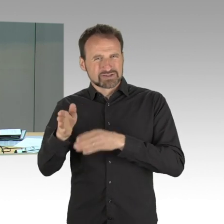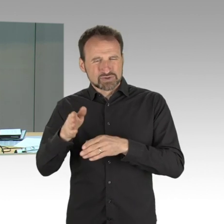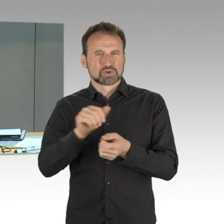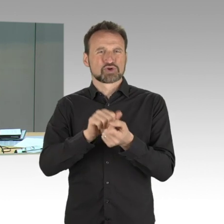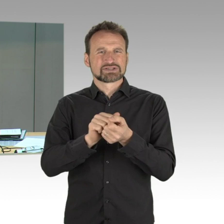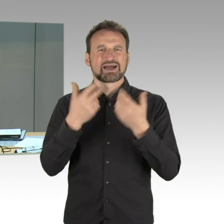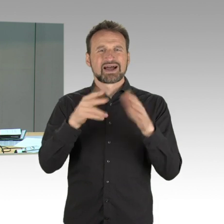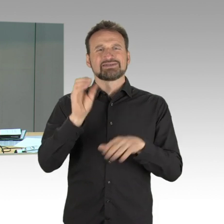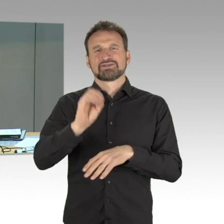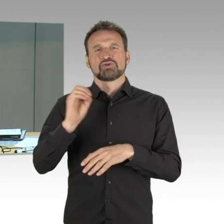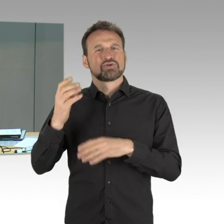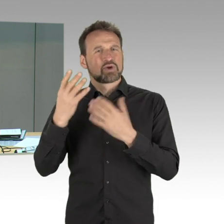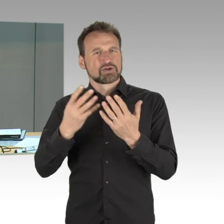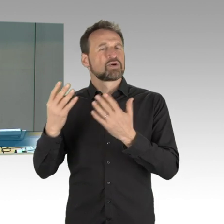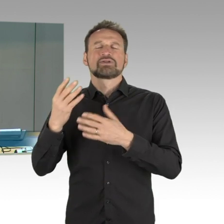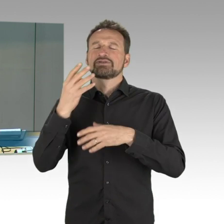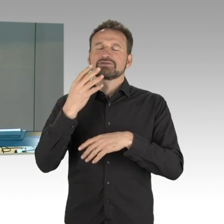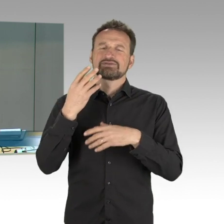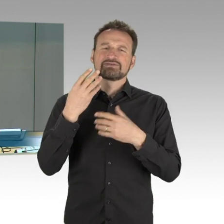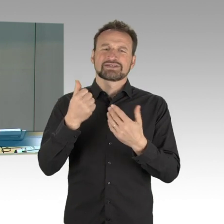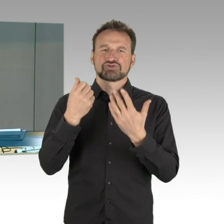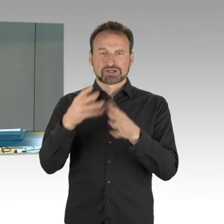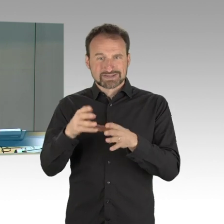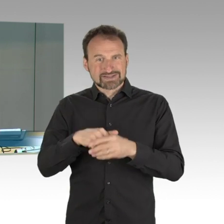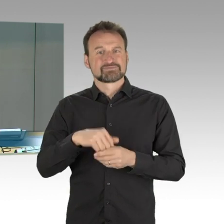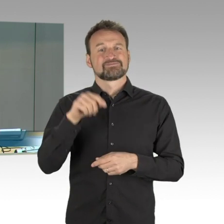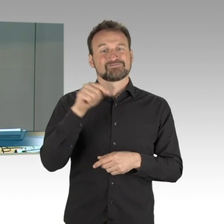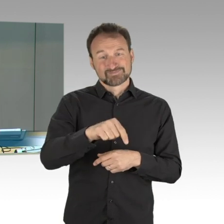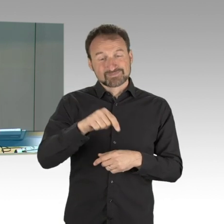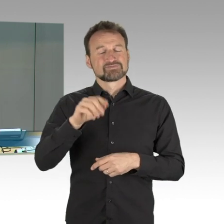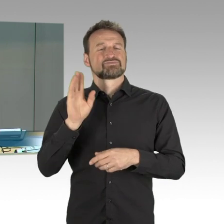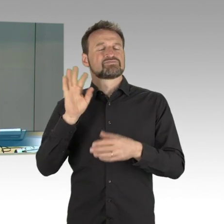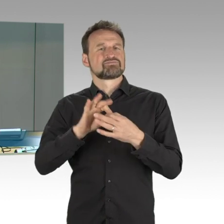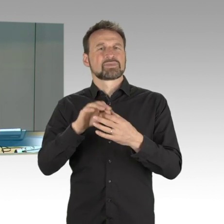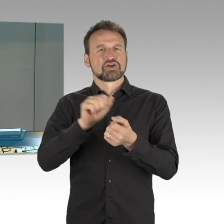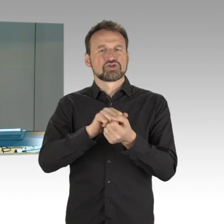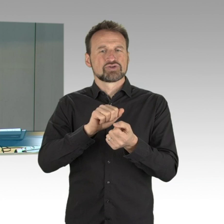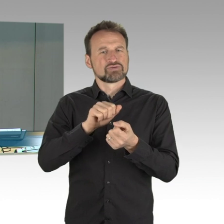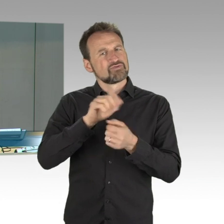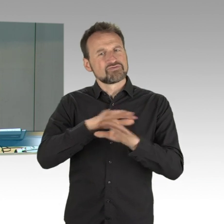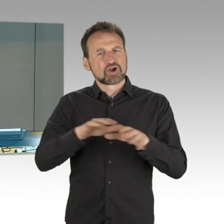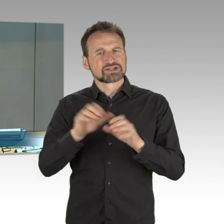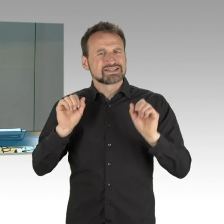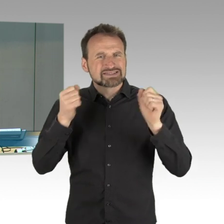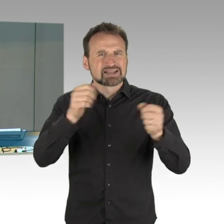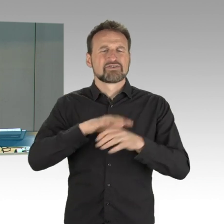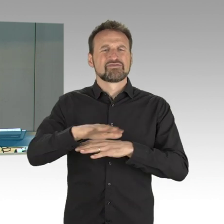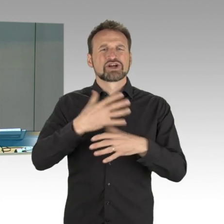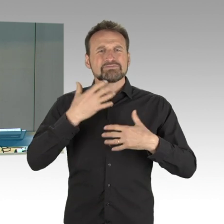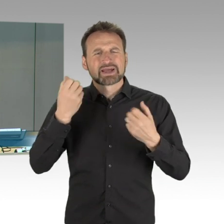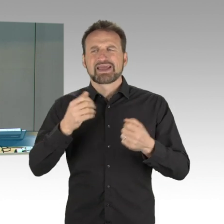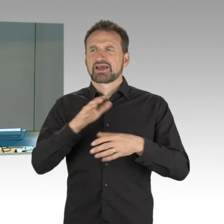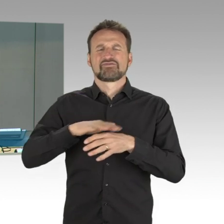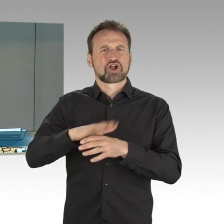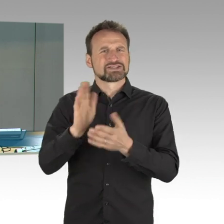18-0094, funktionierende Stadtgesetz zur Änderung des Gesetzes über Volksinitiativen, Volksbegehren und Volksentscheid.